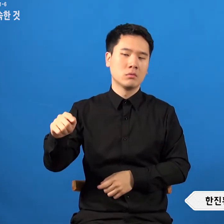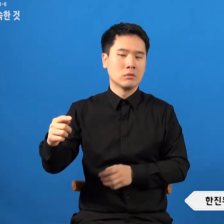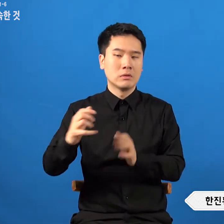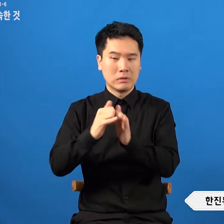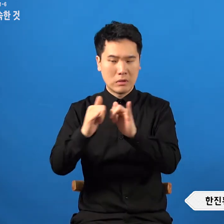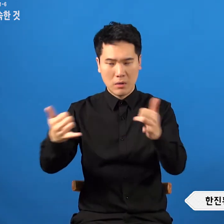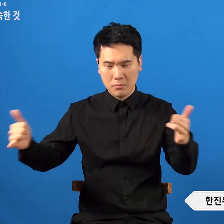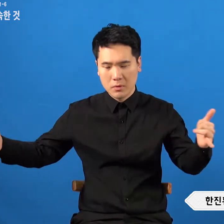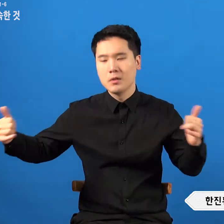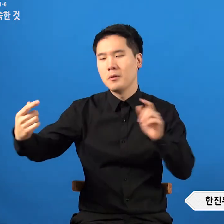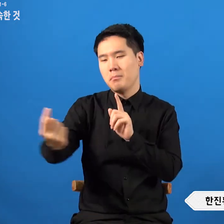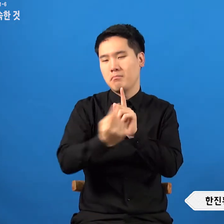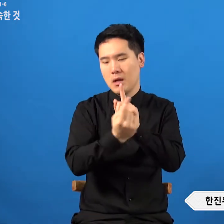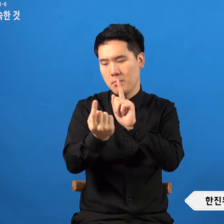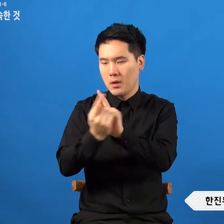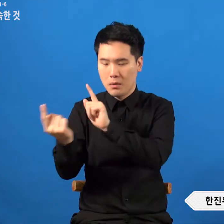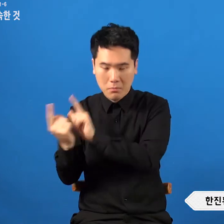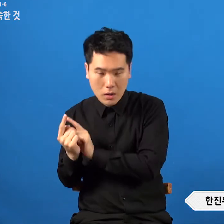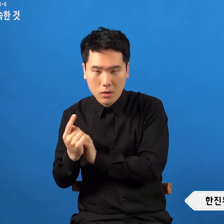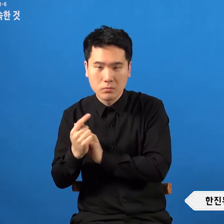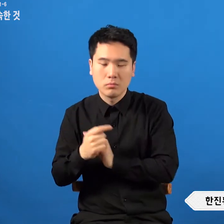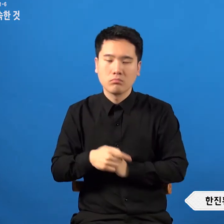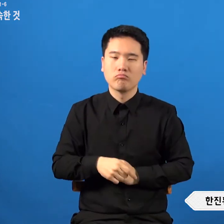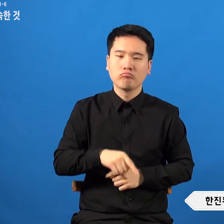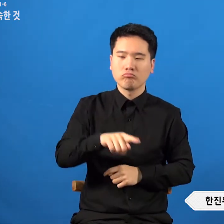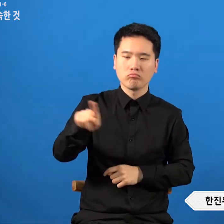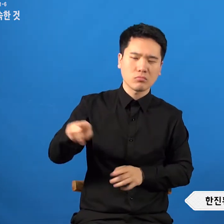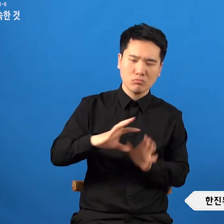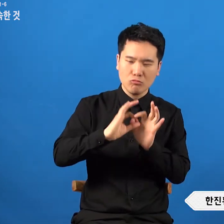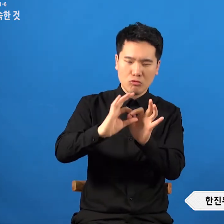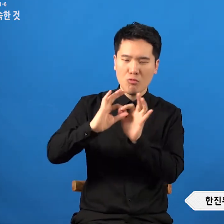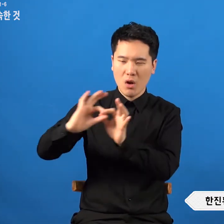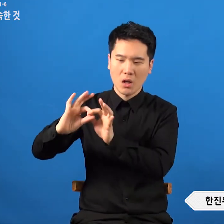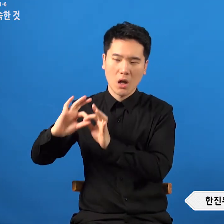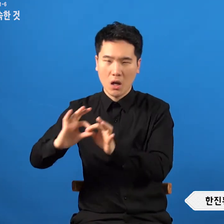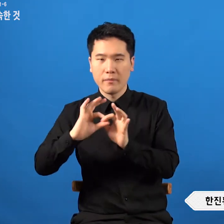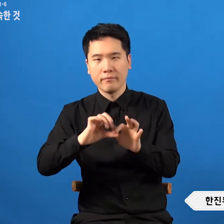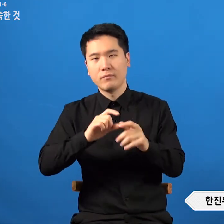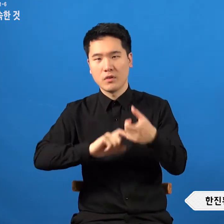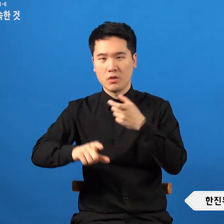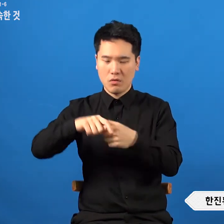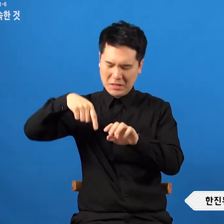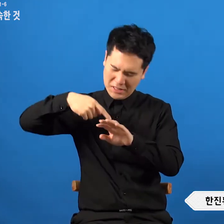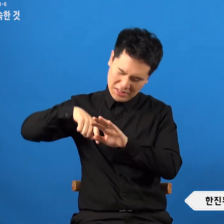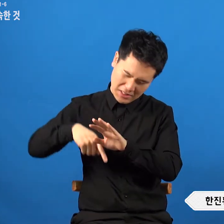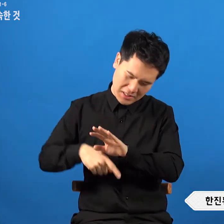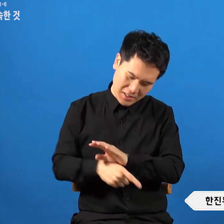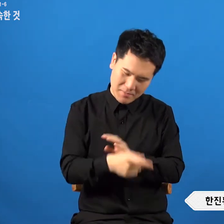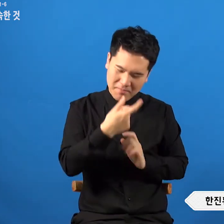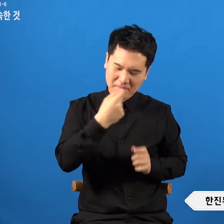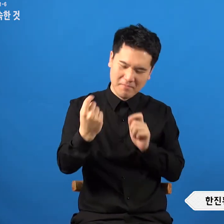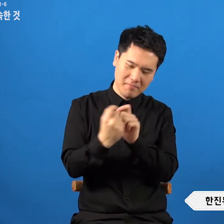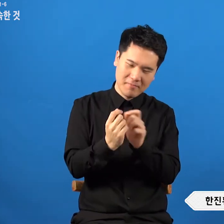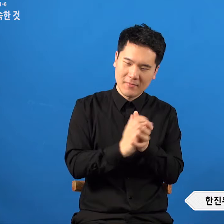하시고 또 이상모 집사님 통해서 북부 총회의 관계가 돈독하게 해주셔서 오늘날과 같이 이